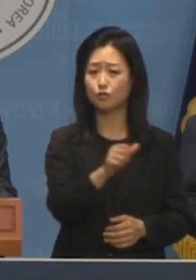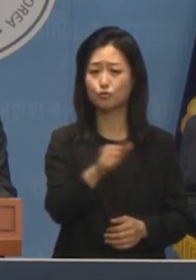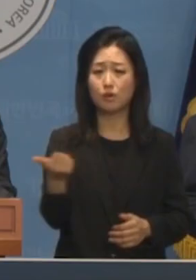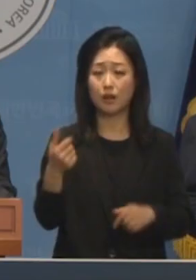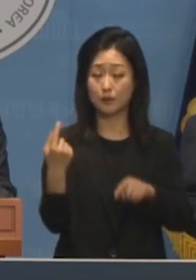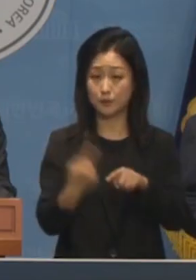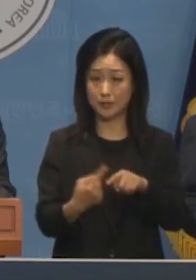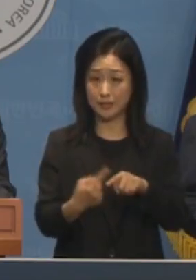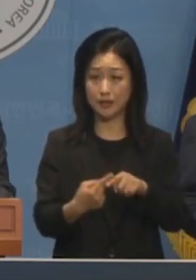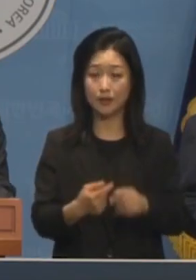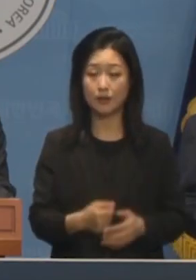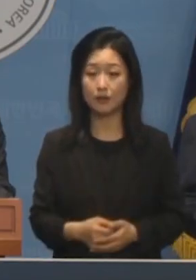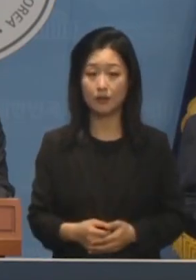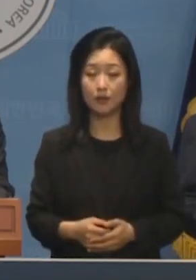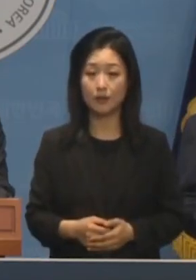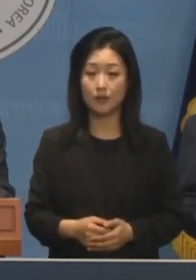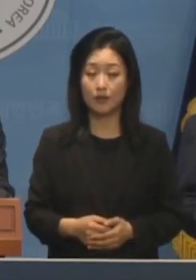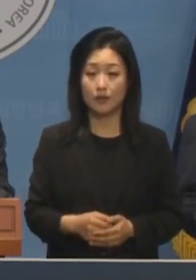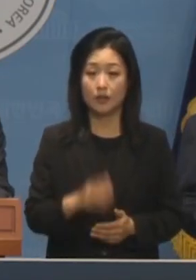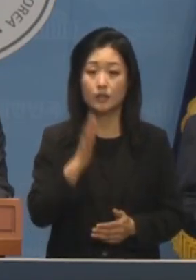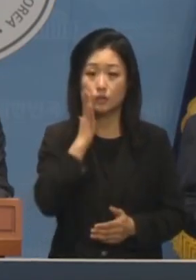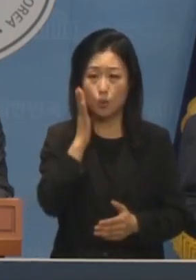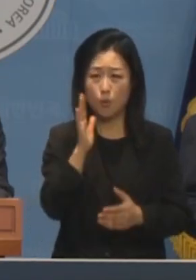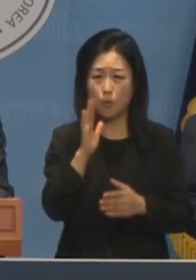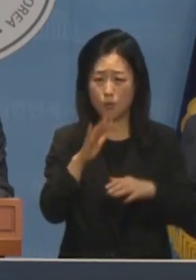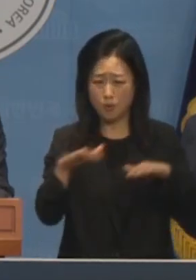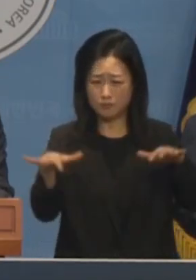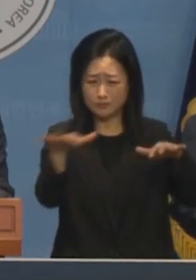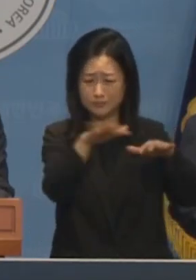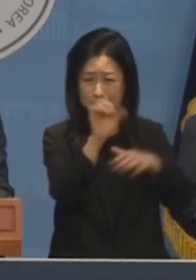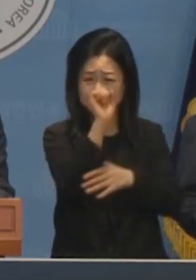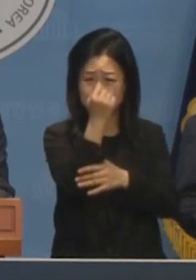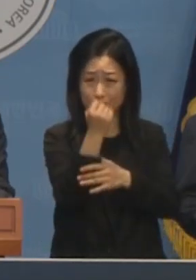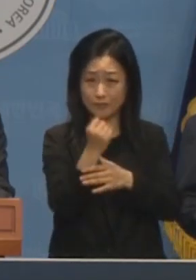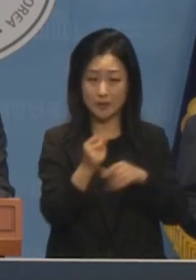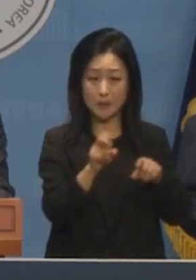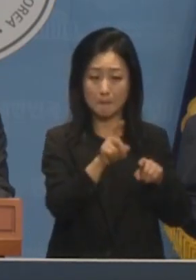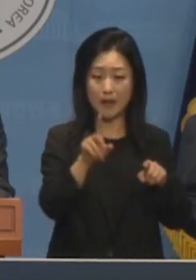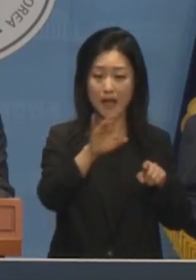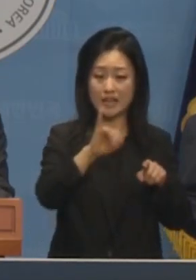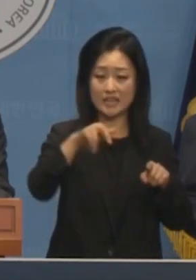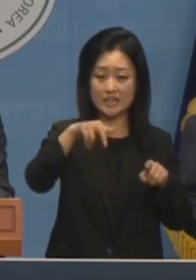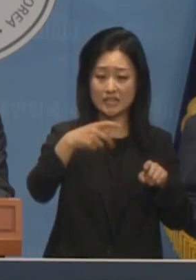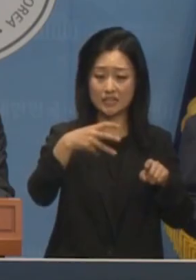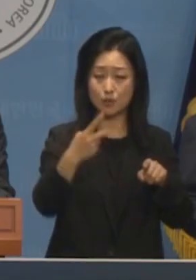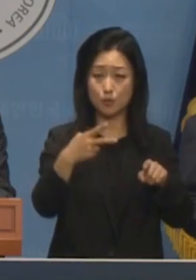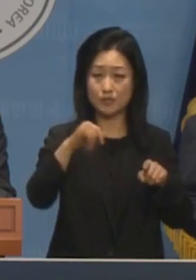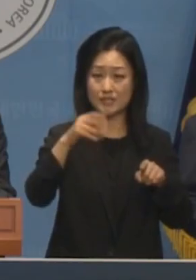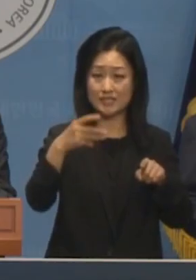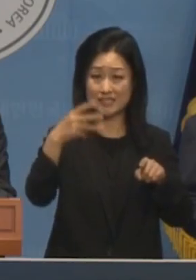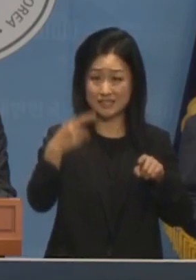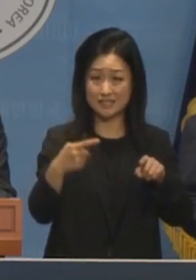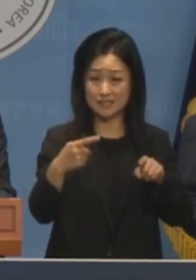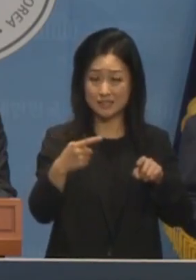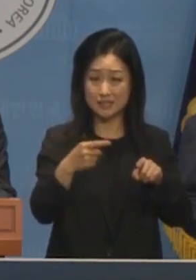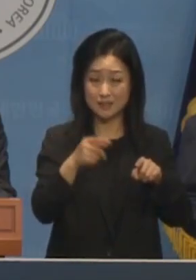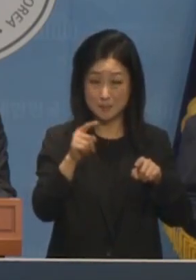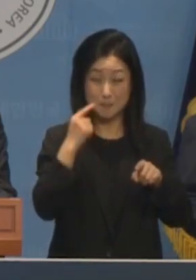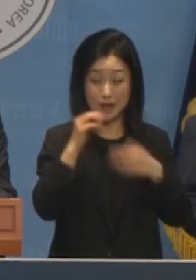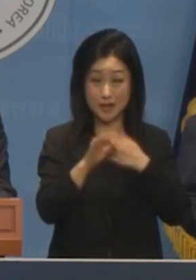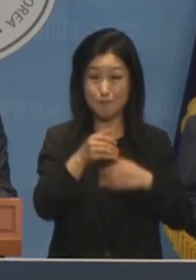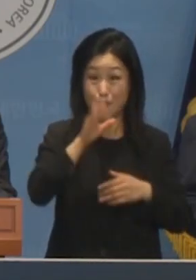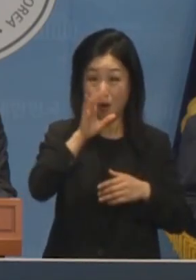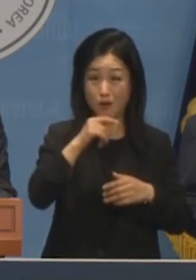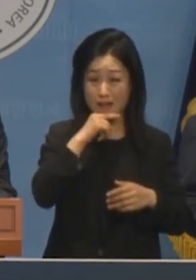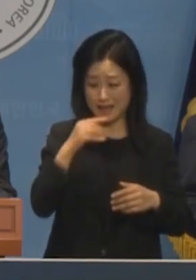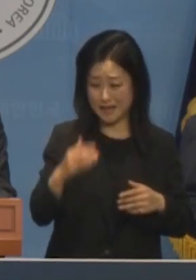다름없습니다. 특히 녹조에 포함된 마이크로시스틴은 간과 신경을 치명적으로